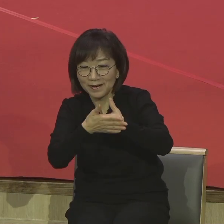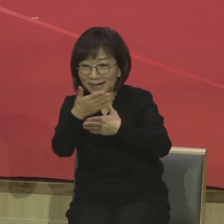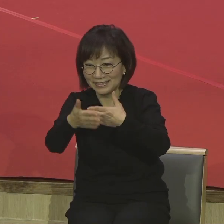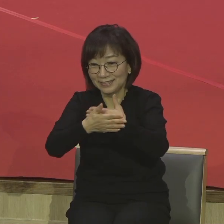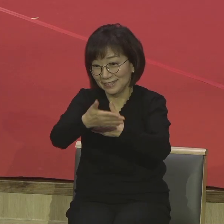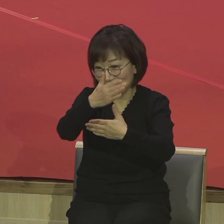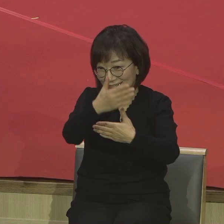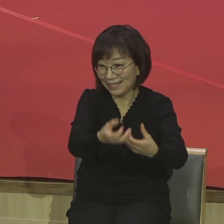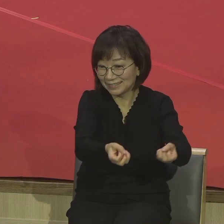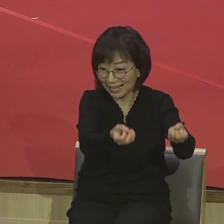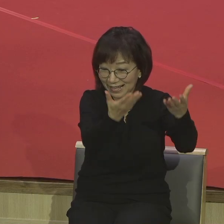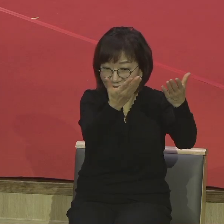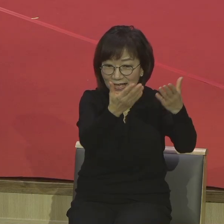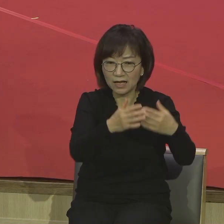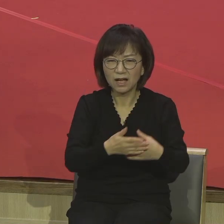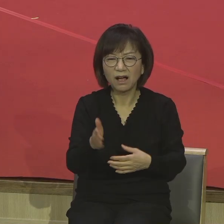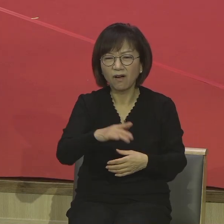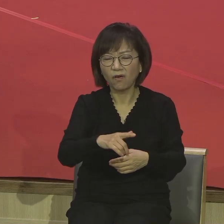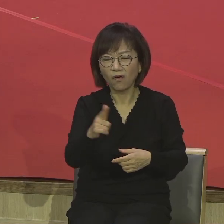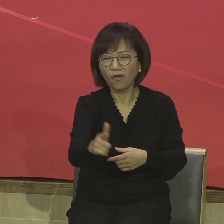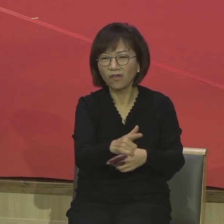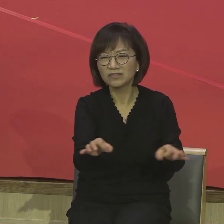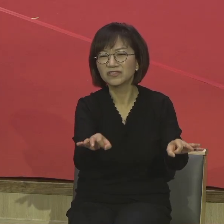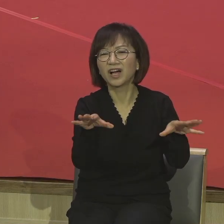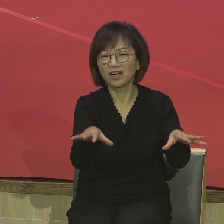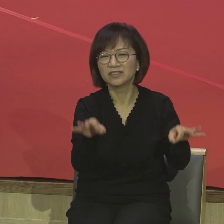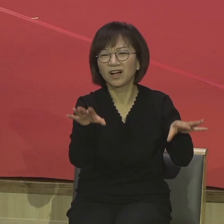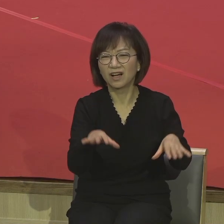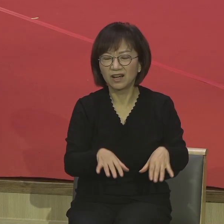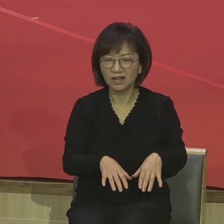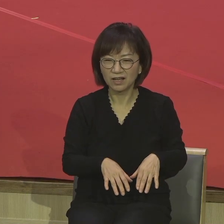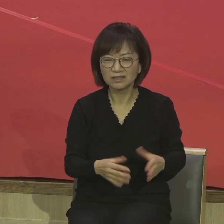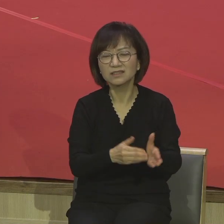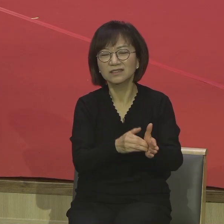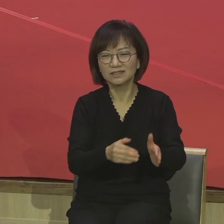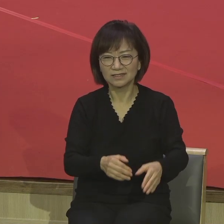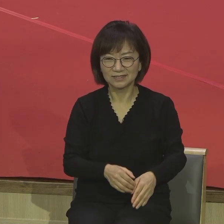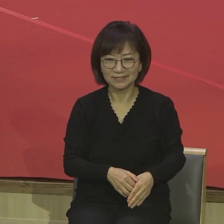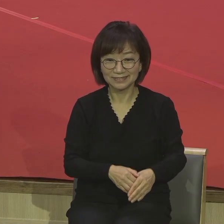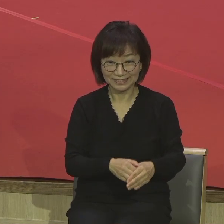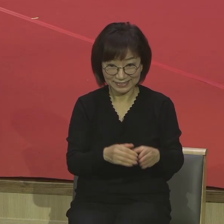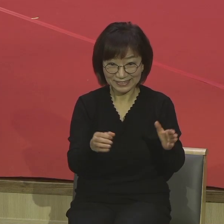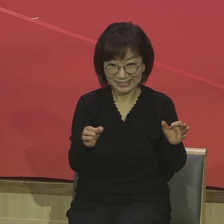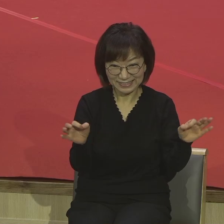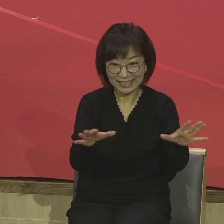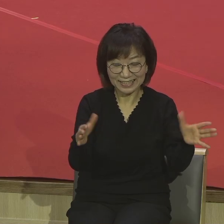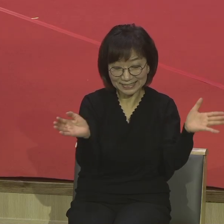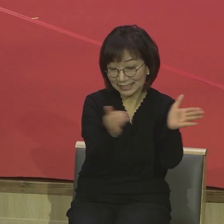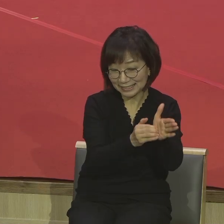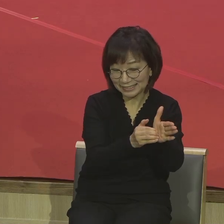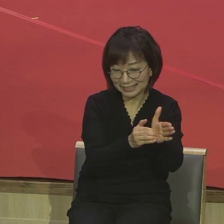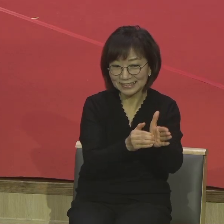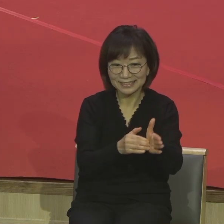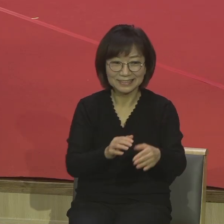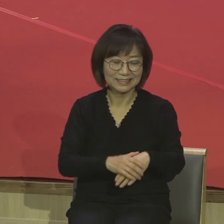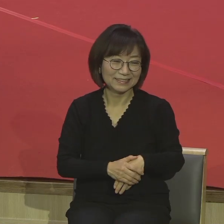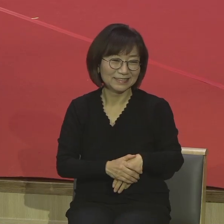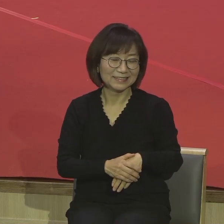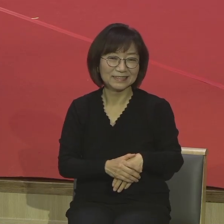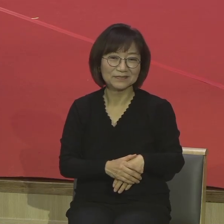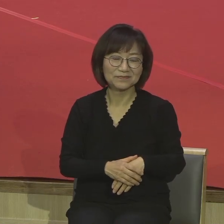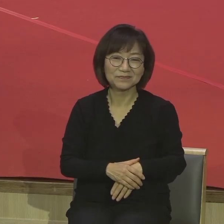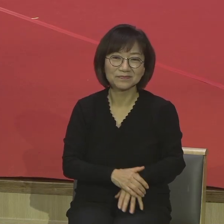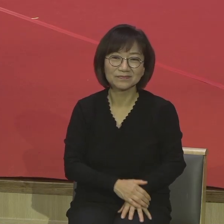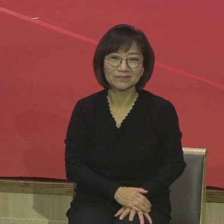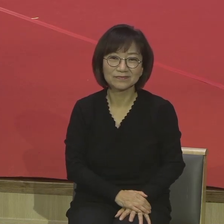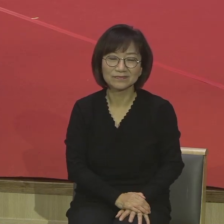보여주기식, 이 말은 일시적인 것이죠. 일회성이지요. 한번 보여주고 끝나는 거지요. 세상에 이 성탄 크리스마스라는